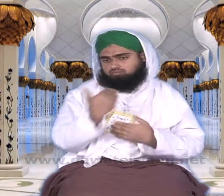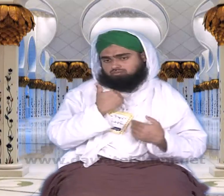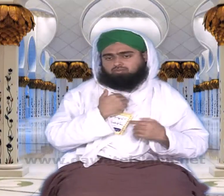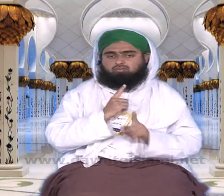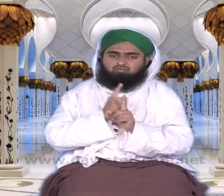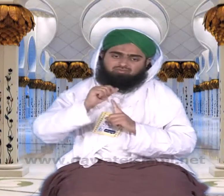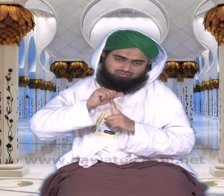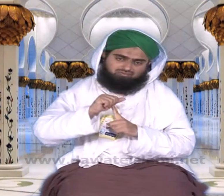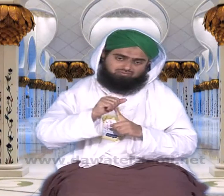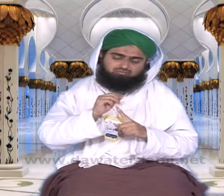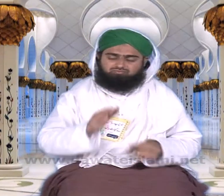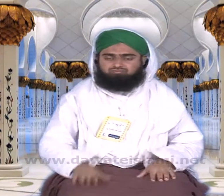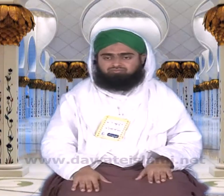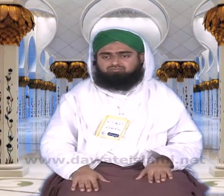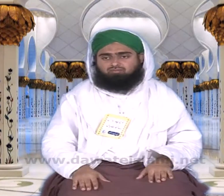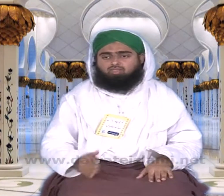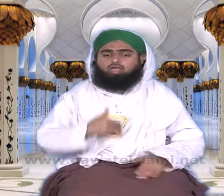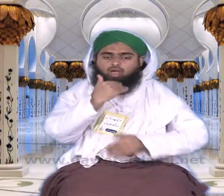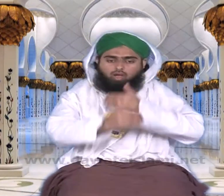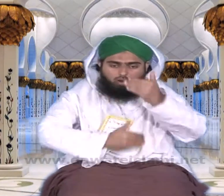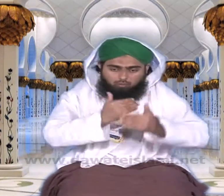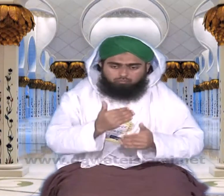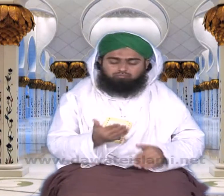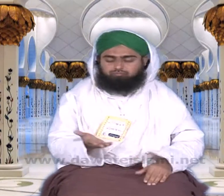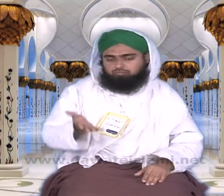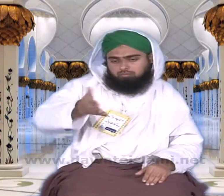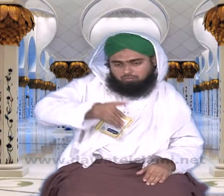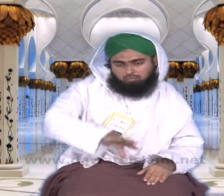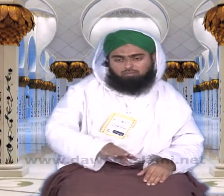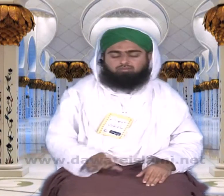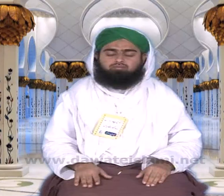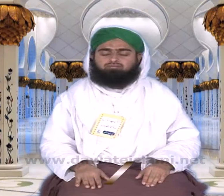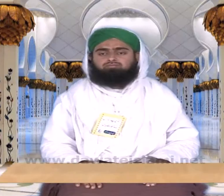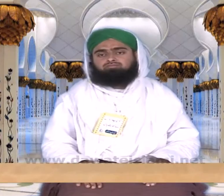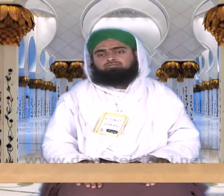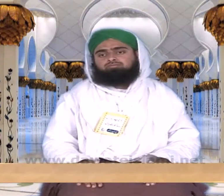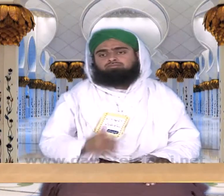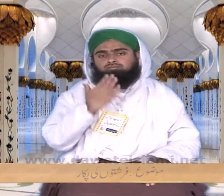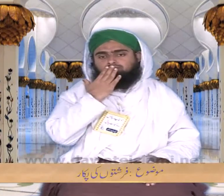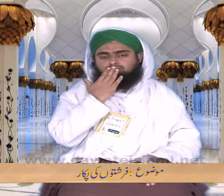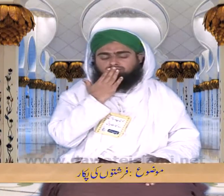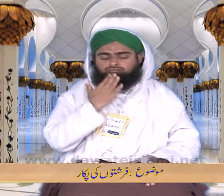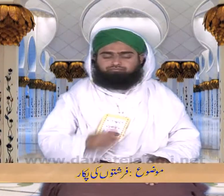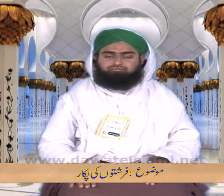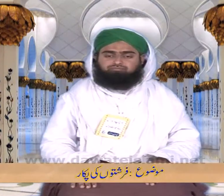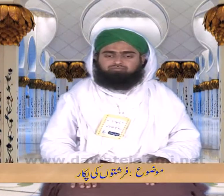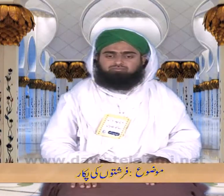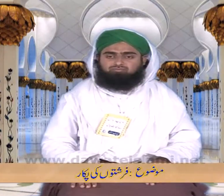تو ملک الموت آپ کی خدمت بابرکت میں حاضر ہوئے روح قبض کرنے کے لیے تو آپ نے فرمایا